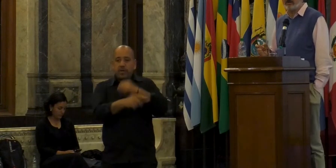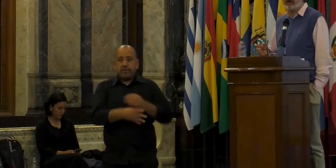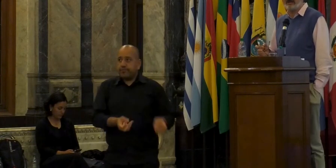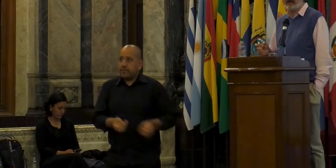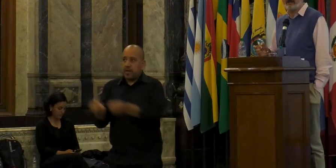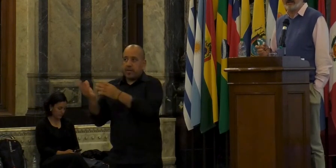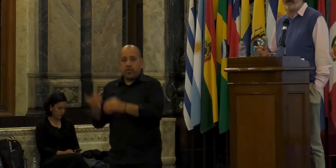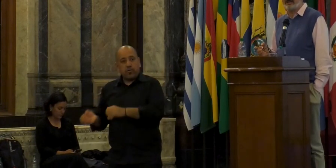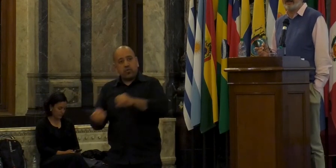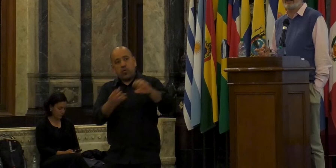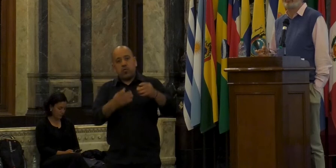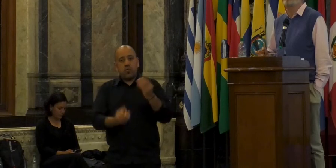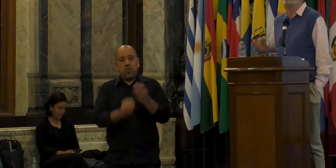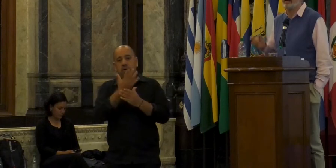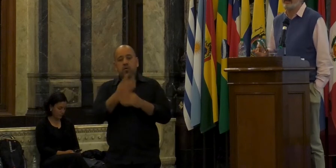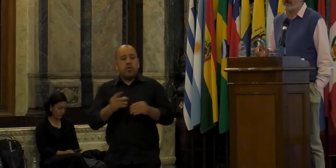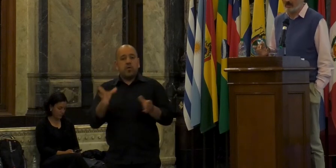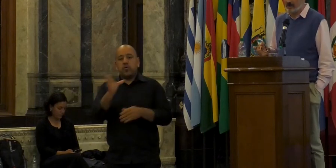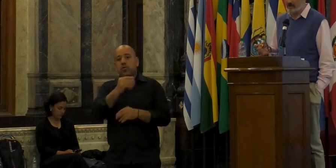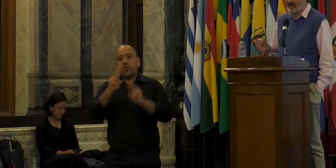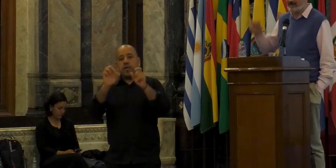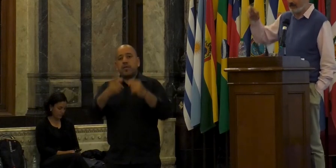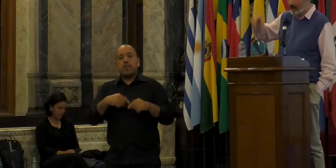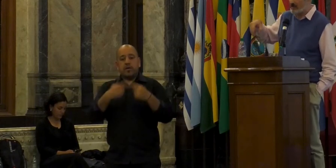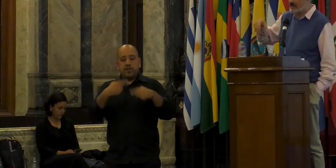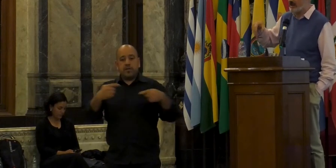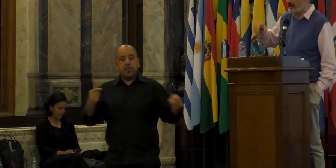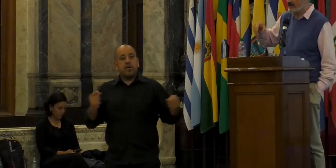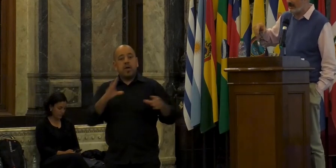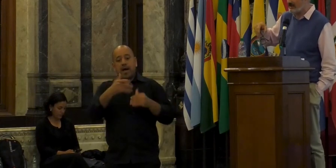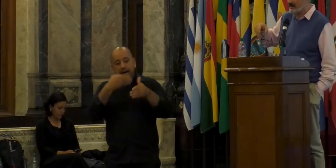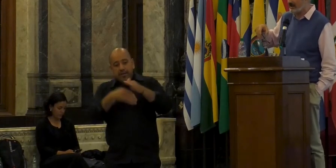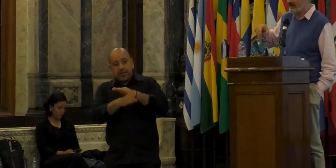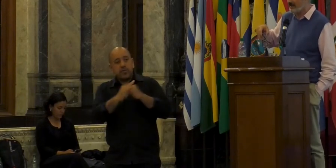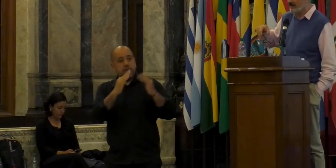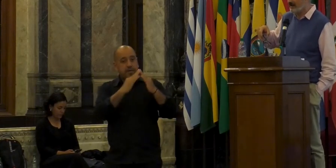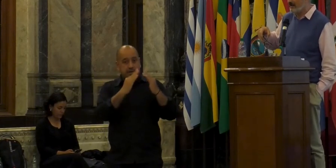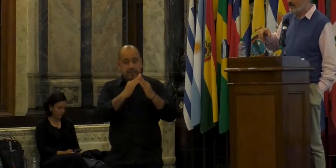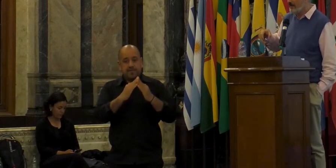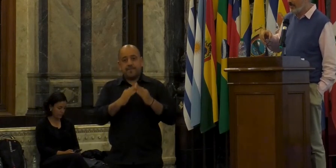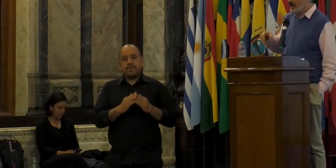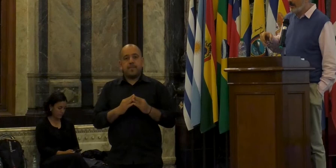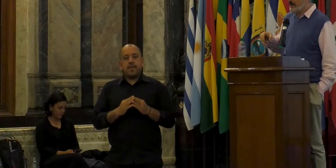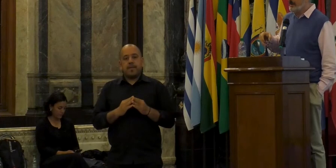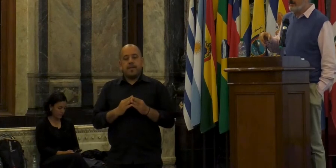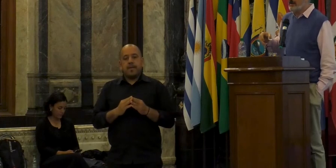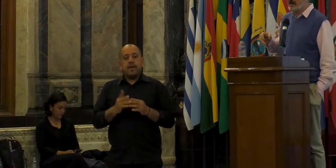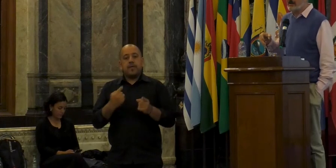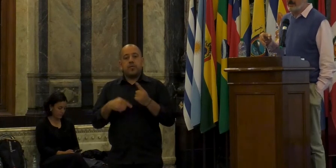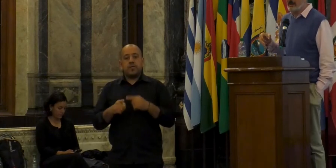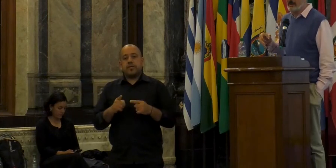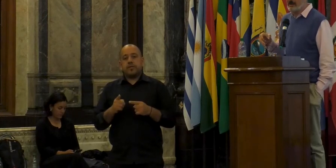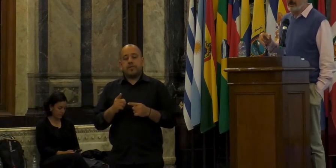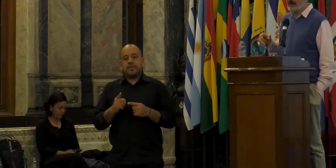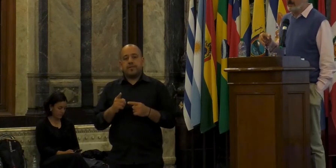dinero que se producía en la ciudad en los años 90 se fue a los interiores de las casas. Y entre